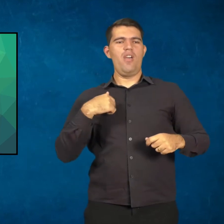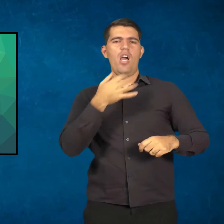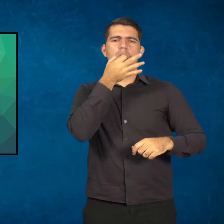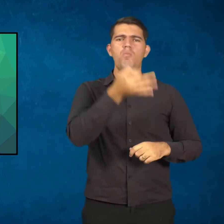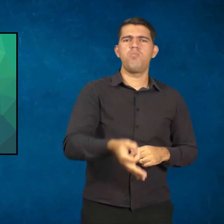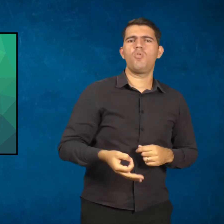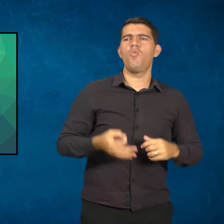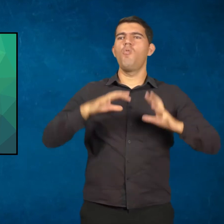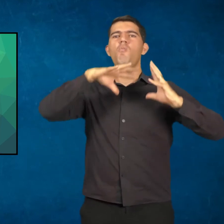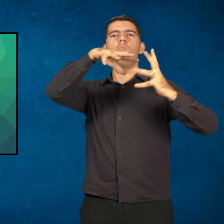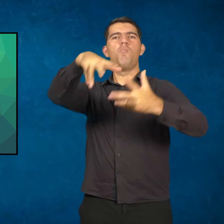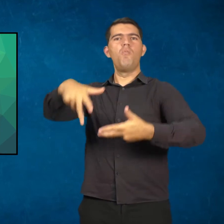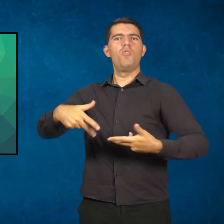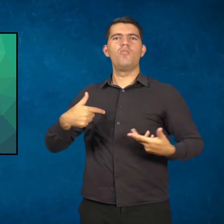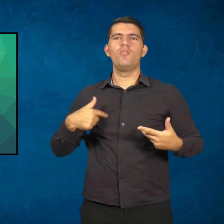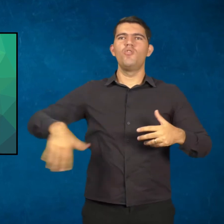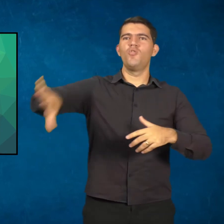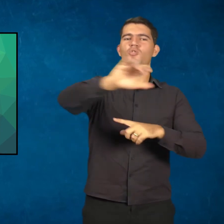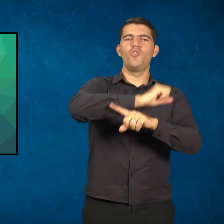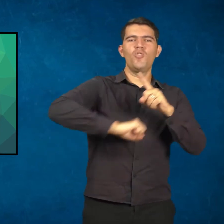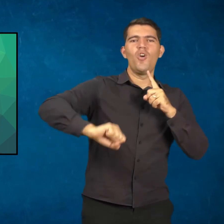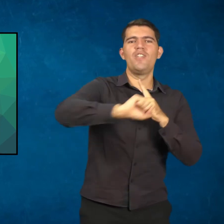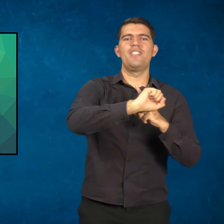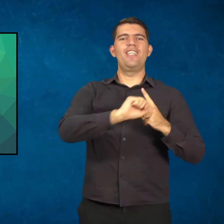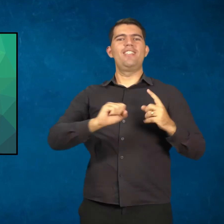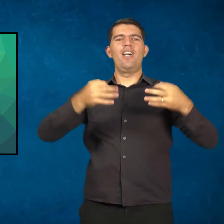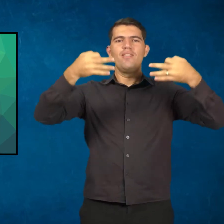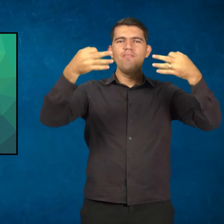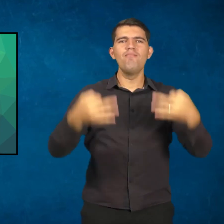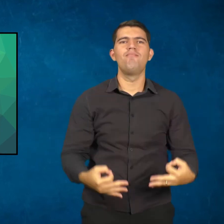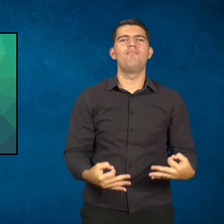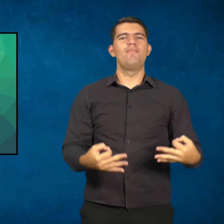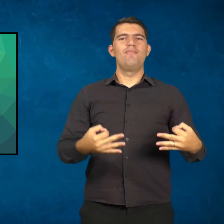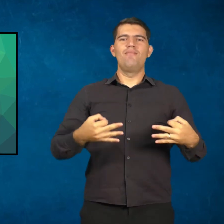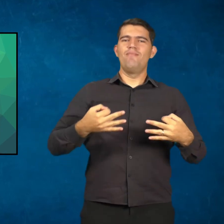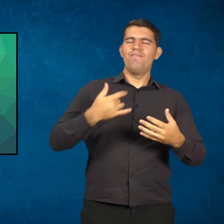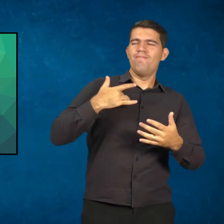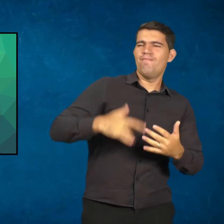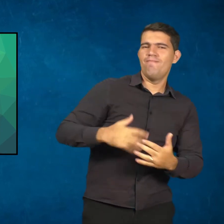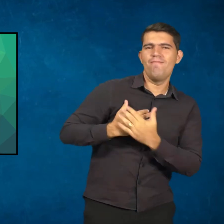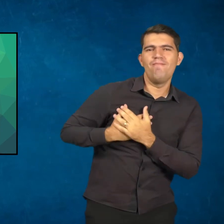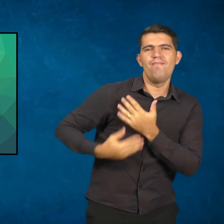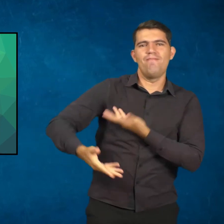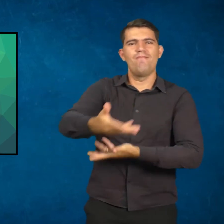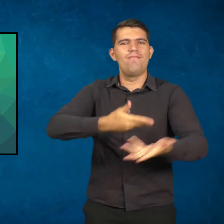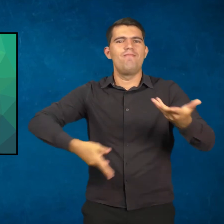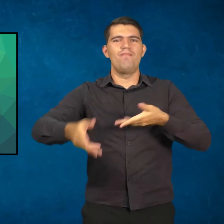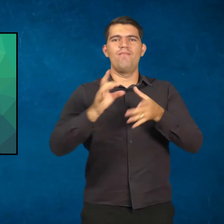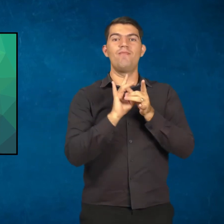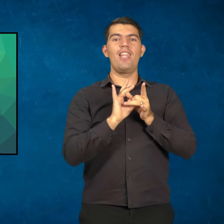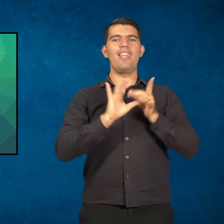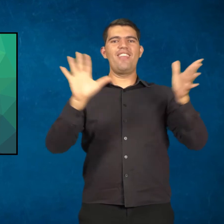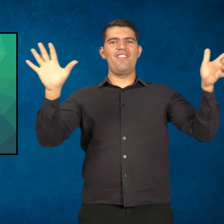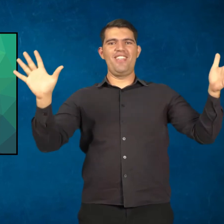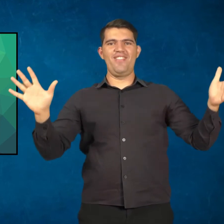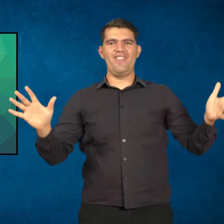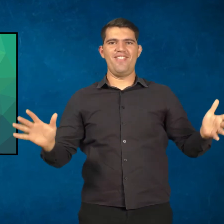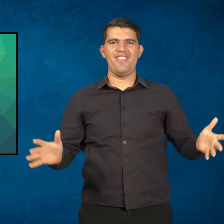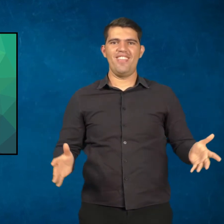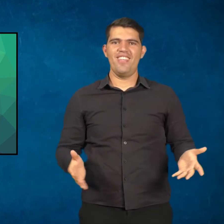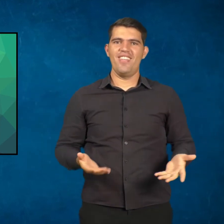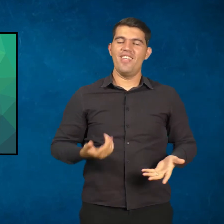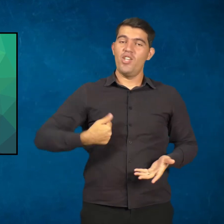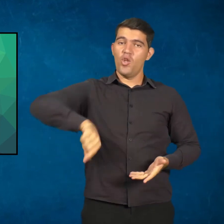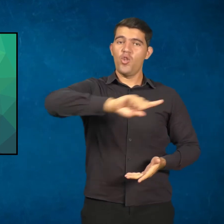criticamente diante do mundo e construir uma sociedade justa, solidária e emancipada.